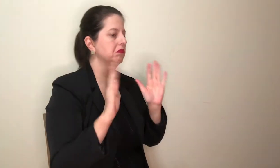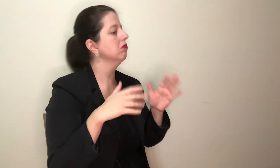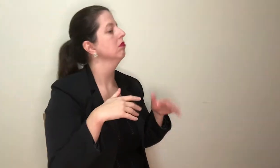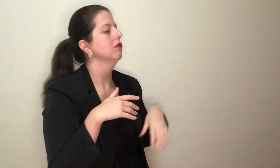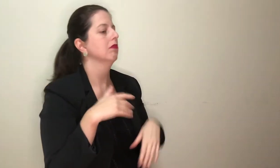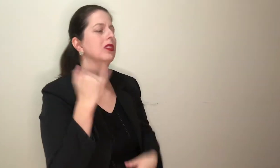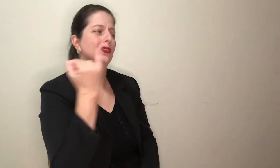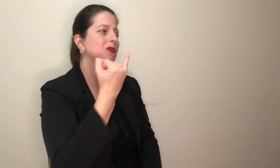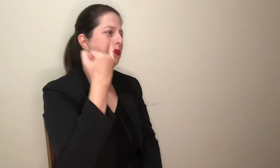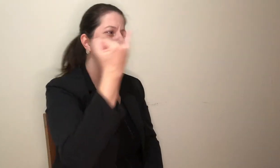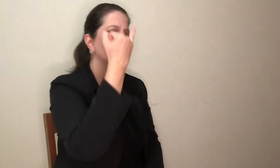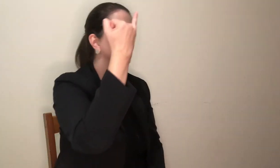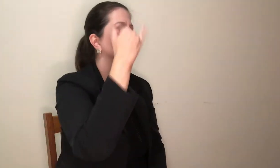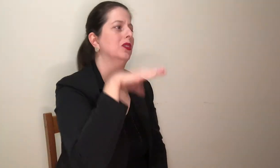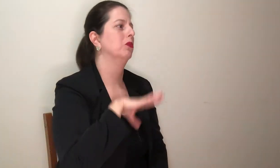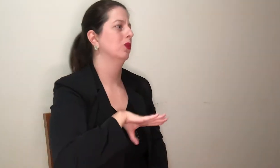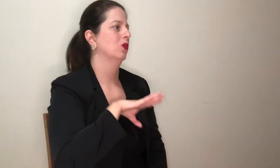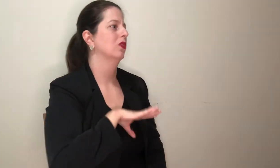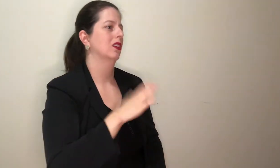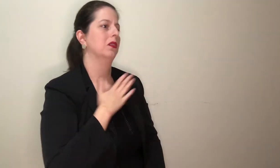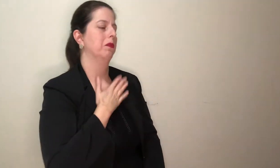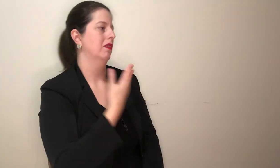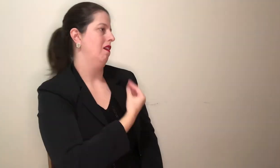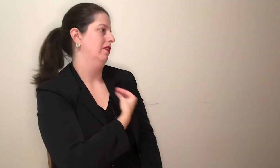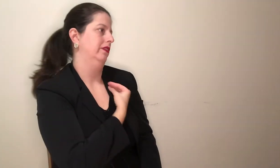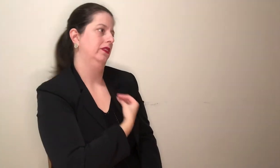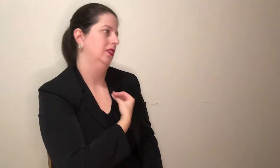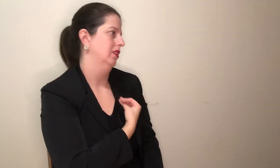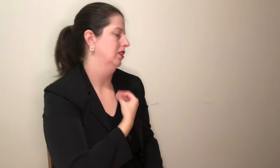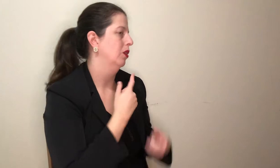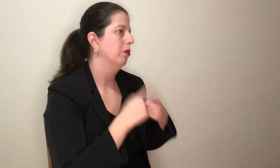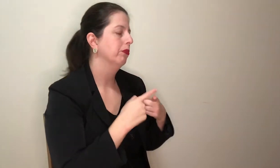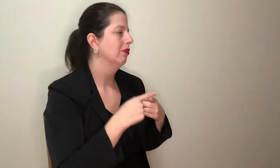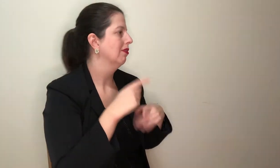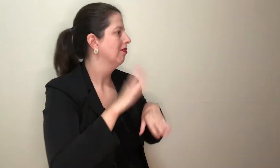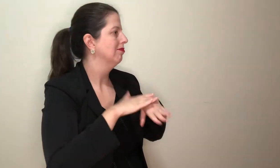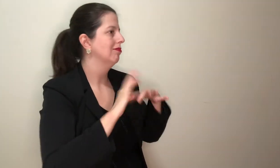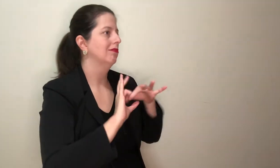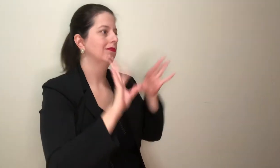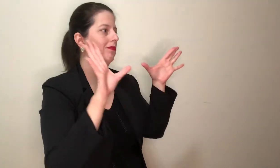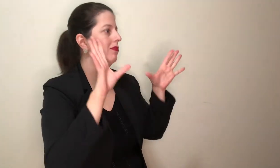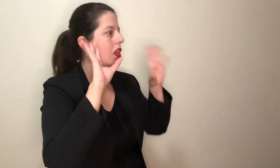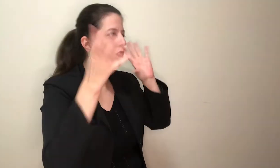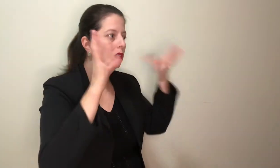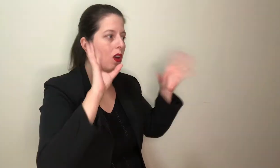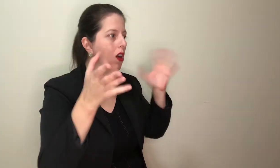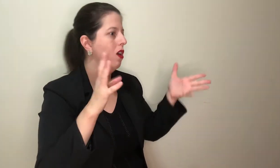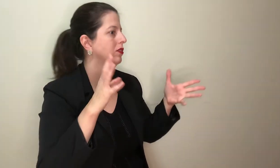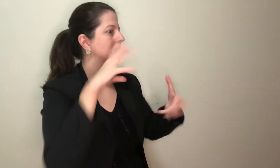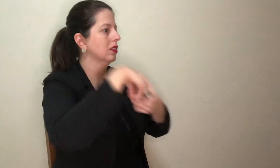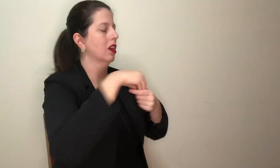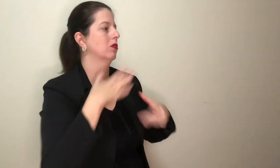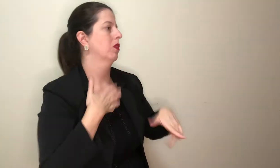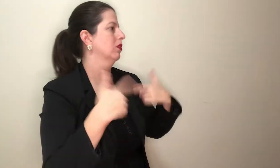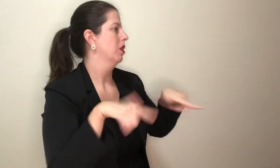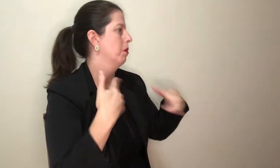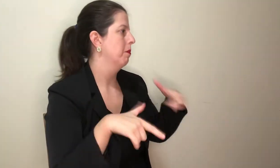principalmente depois do meu trabalho. Não preciso estar o dia todo colada na Aline, a intérprete, para fazer tudo.